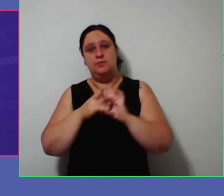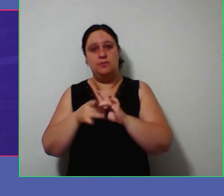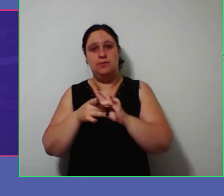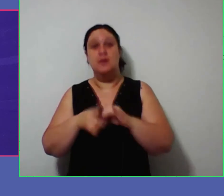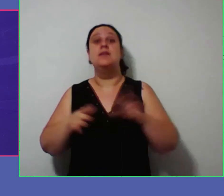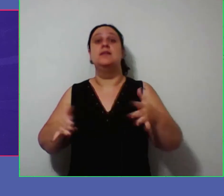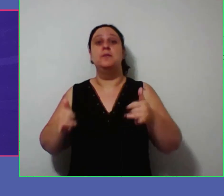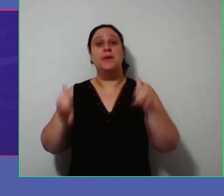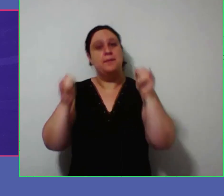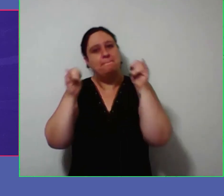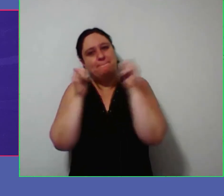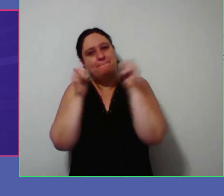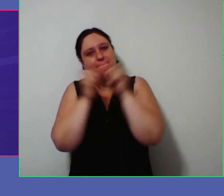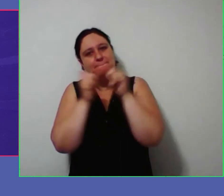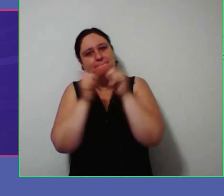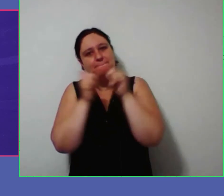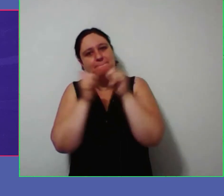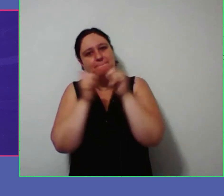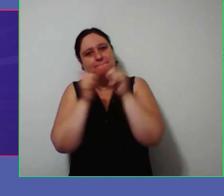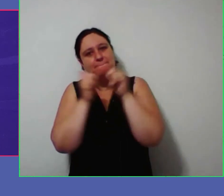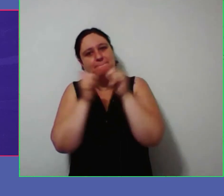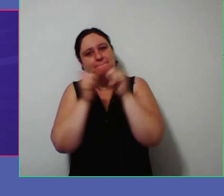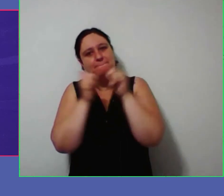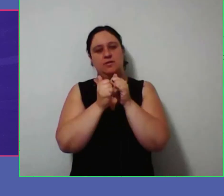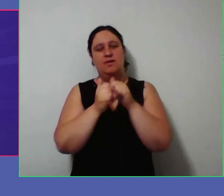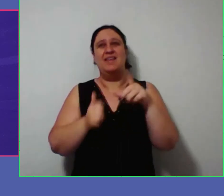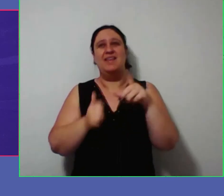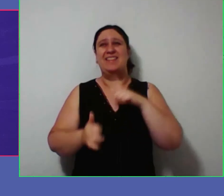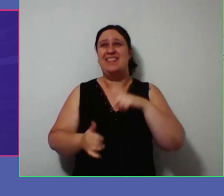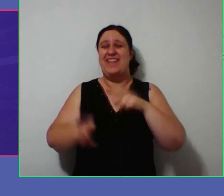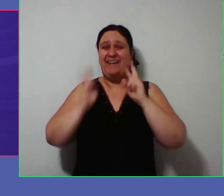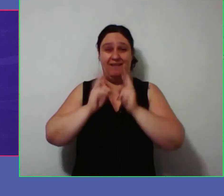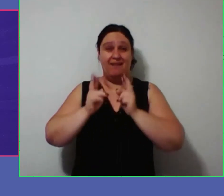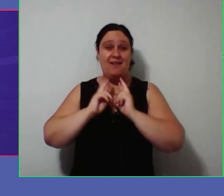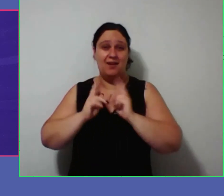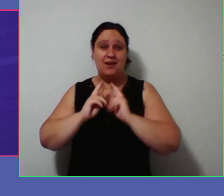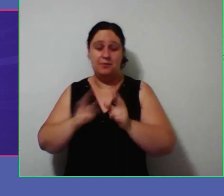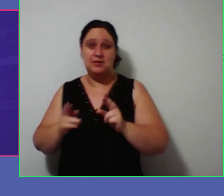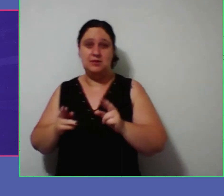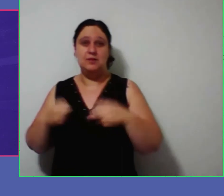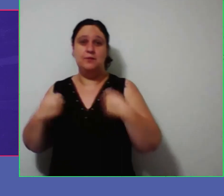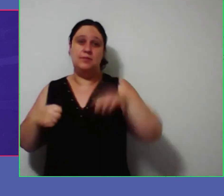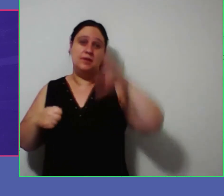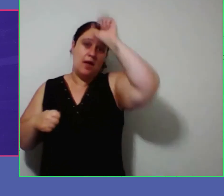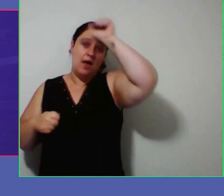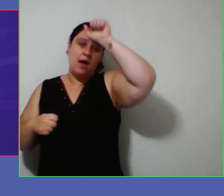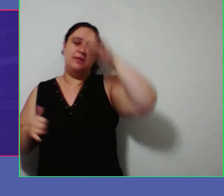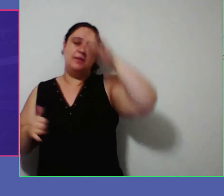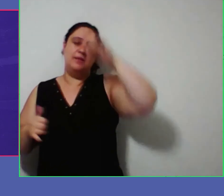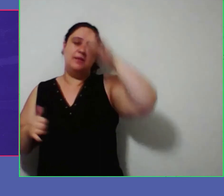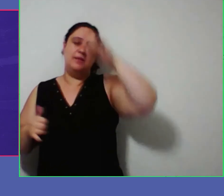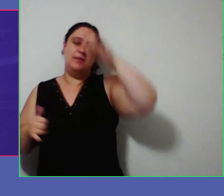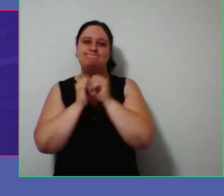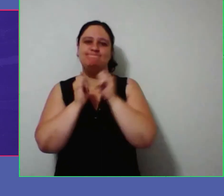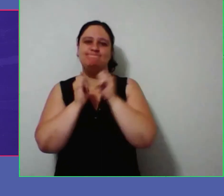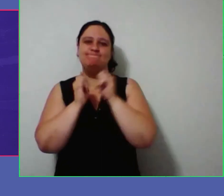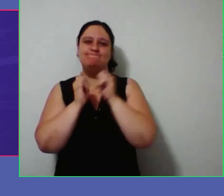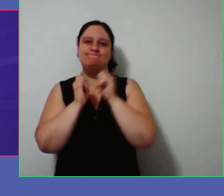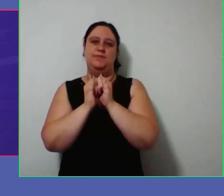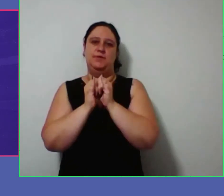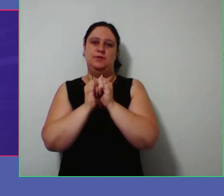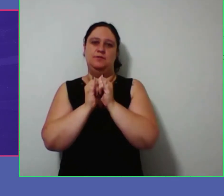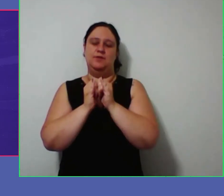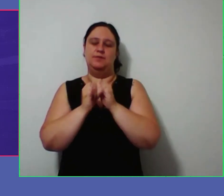tenha motivo de queixa contra outrem. Irmão, vamos aprender a perdoar. Perdoar,